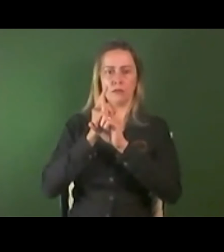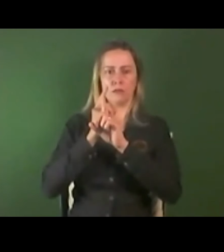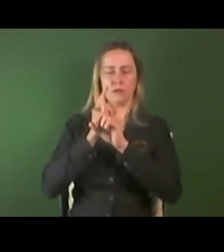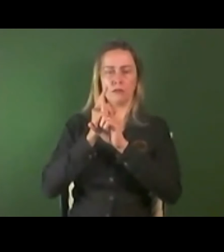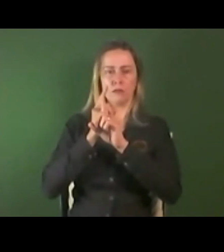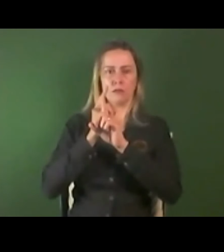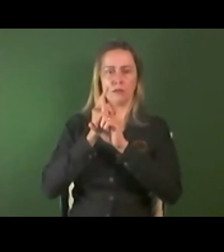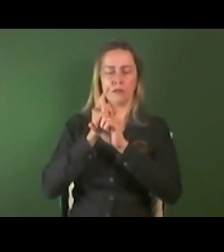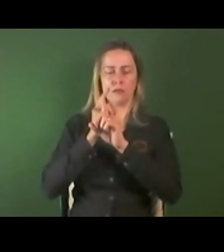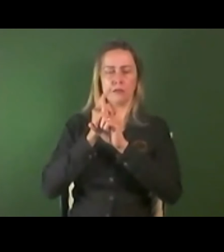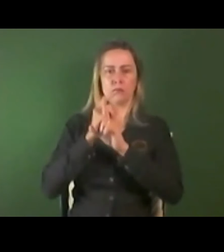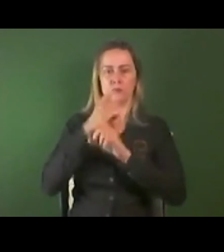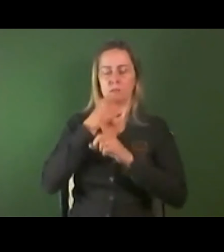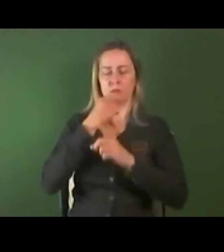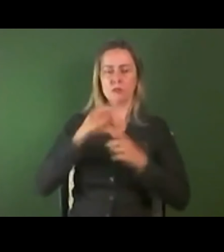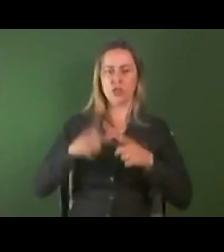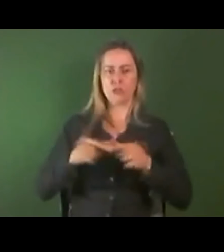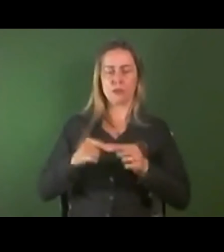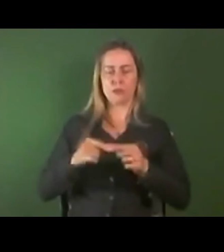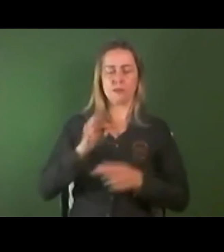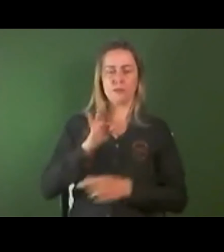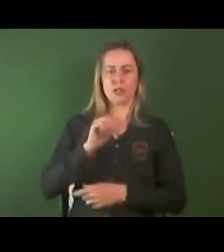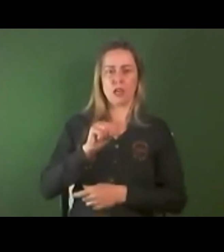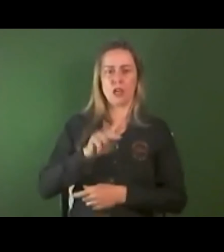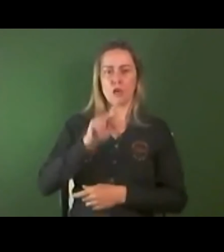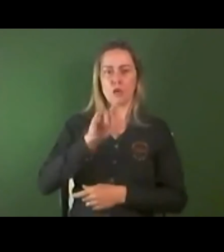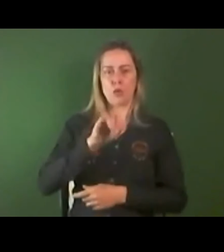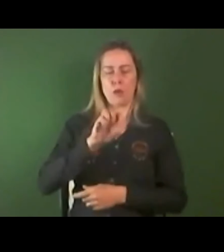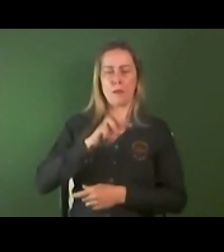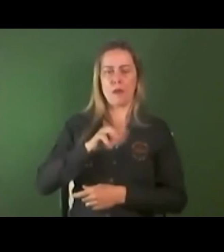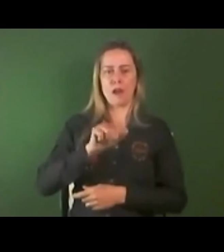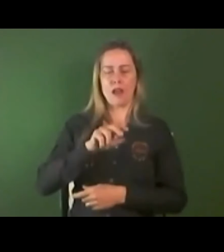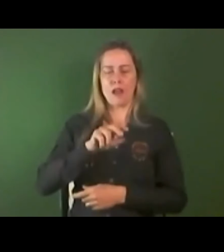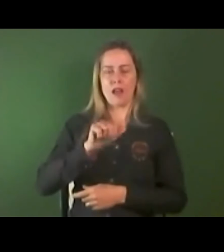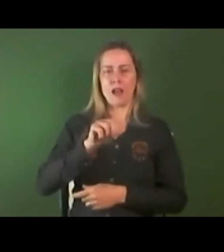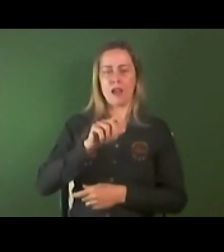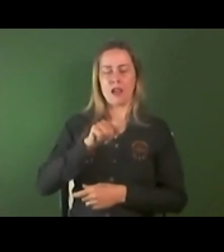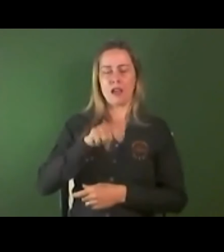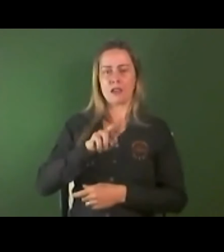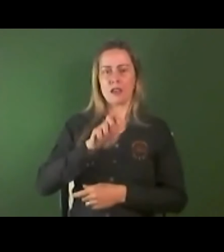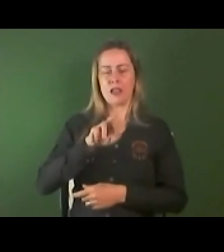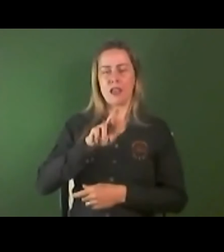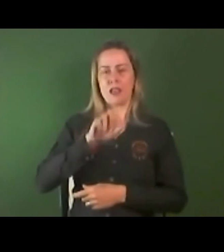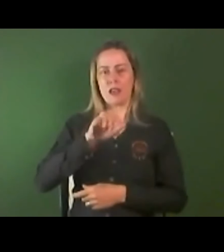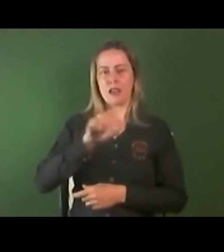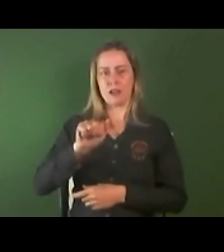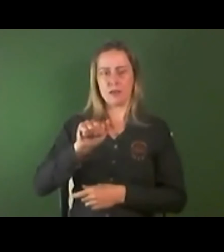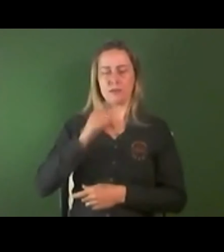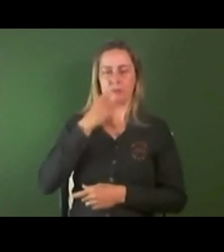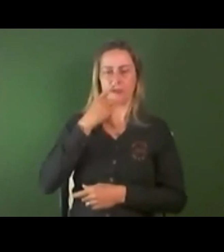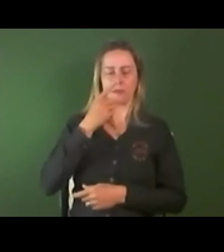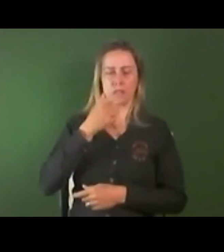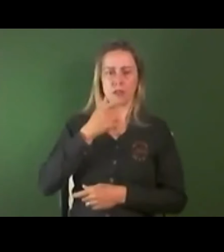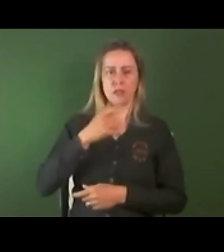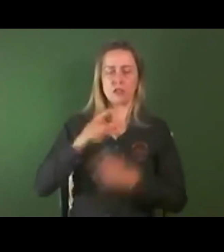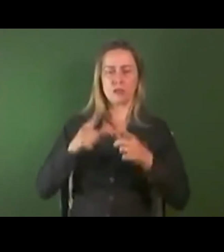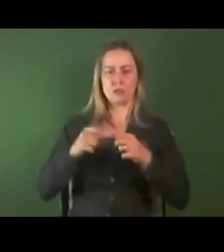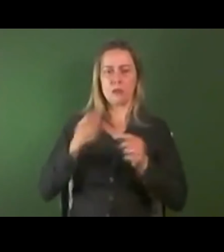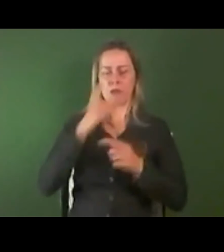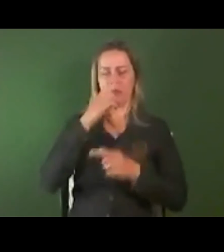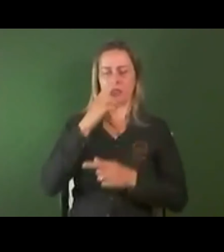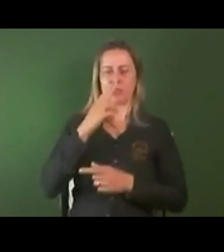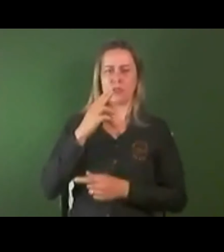Takuma Nakahira, e nesse encontro eles ficam conversando, eles eram absolutamente alucinados, né?